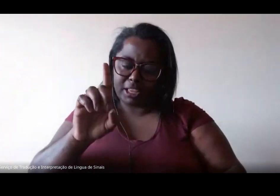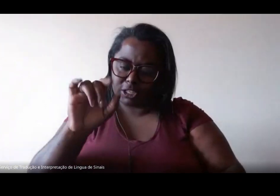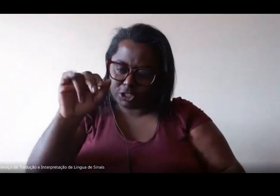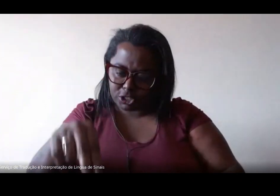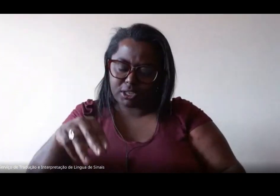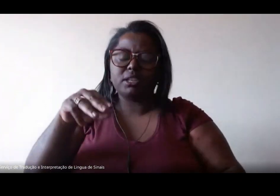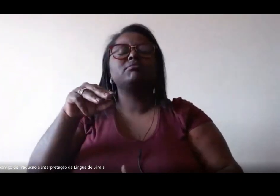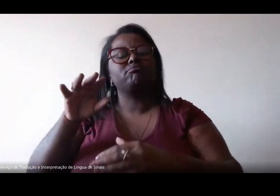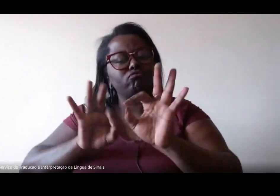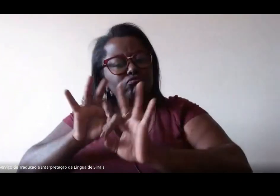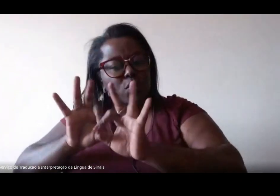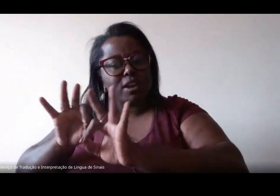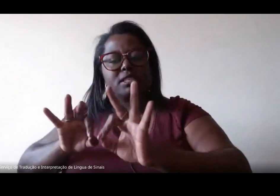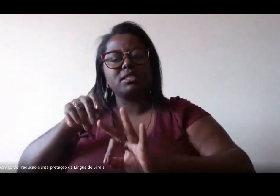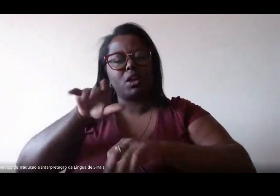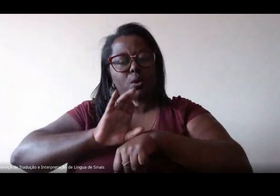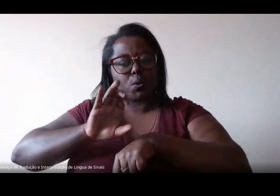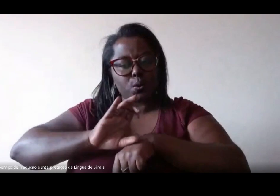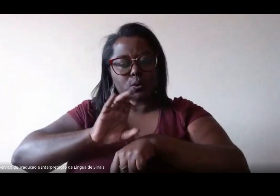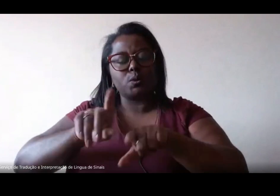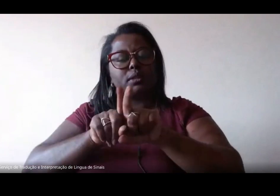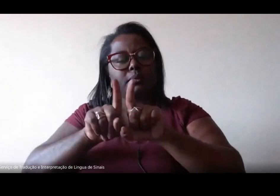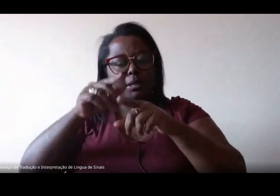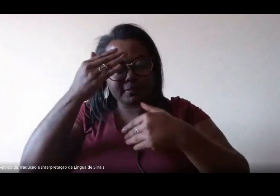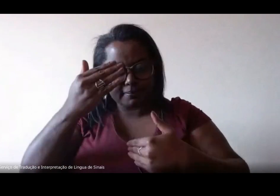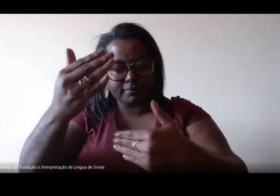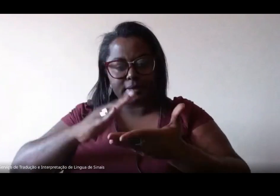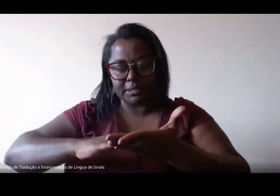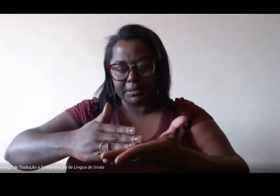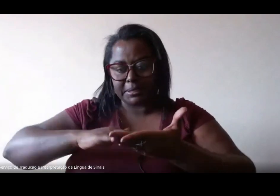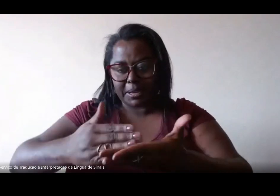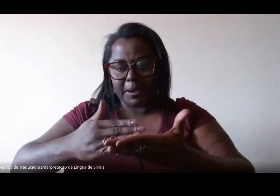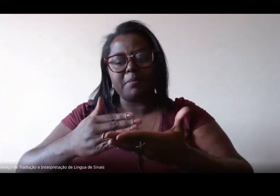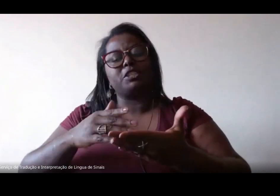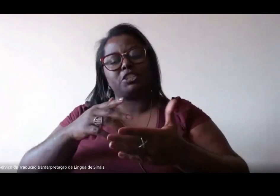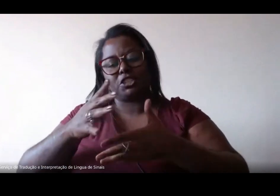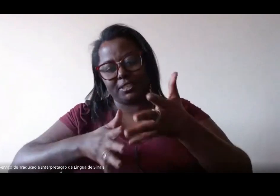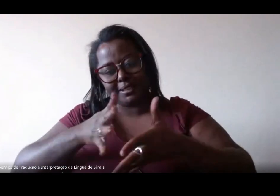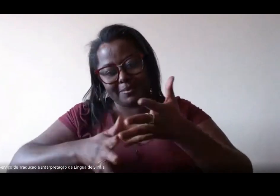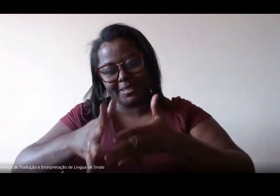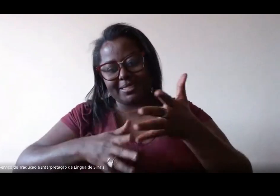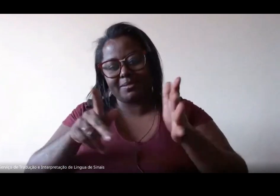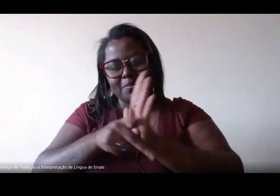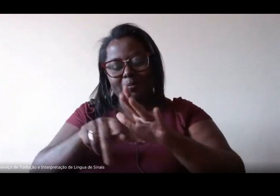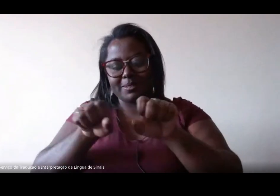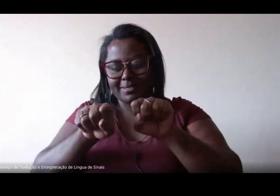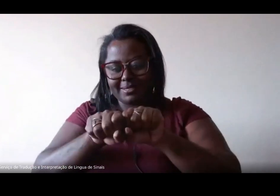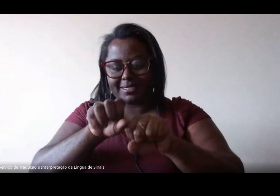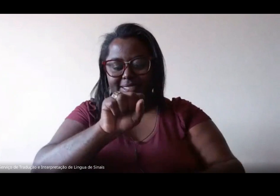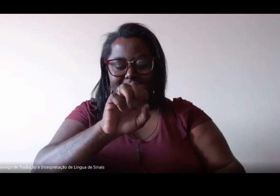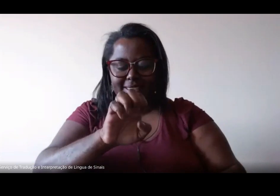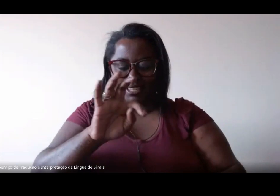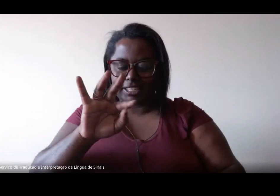mundo do LEDIN, que está na organização desse curso. Obrigada às intérpretes e aos intérpretes